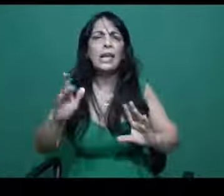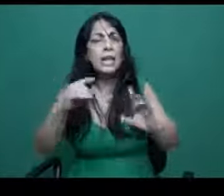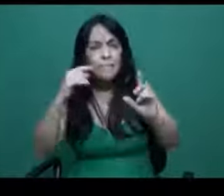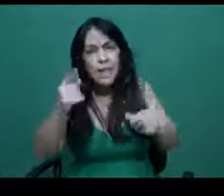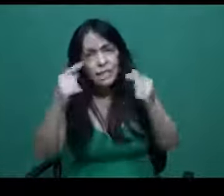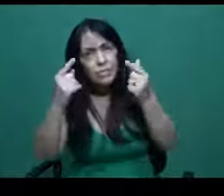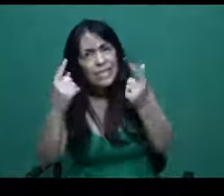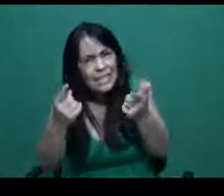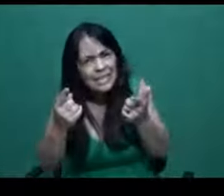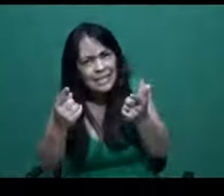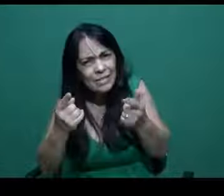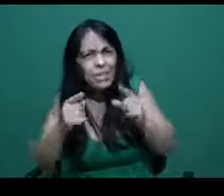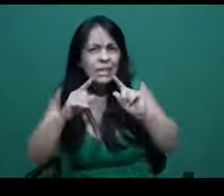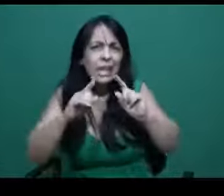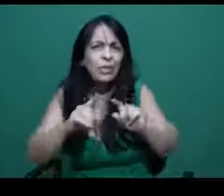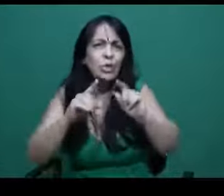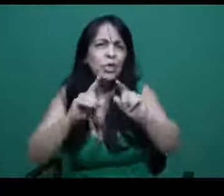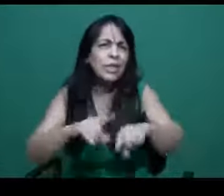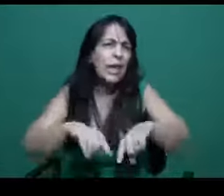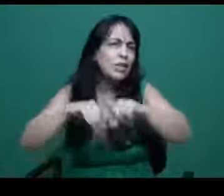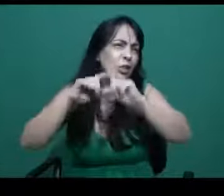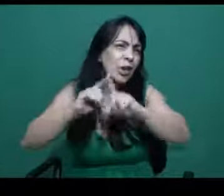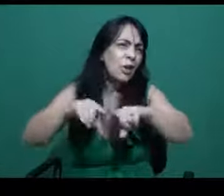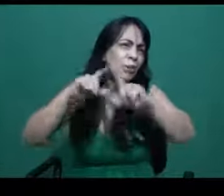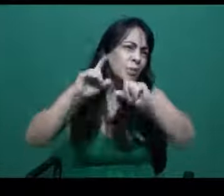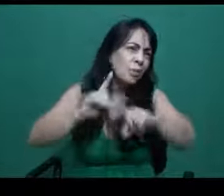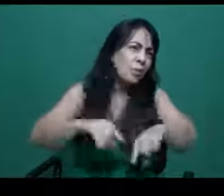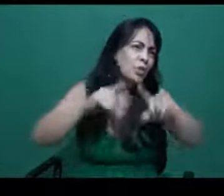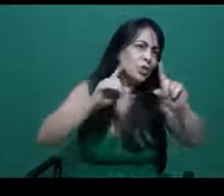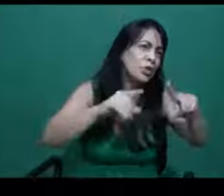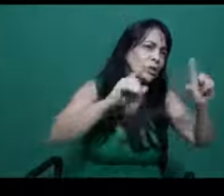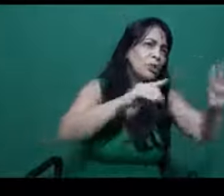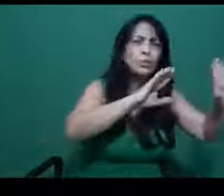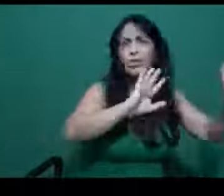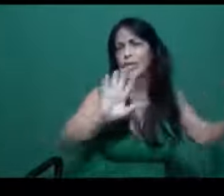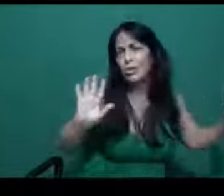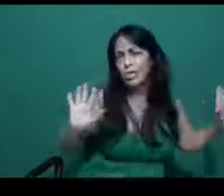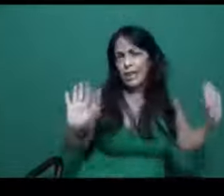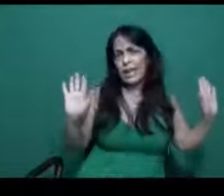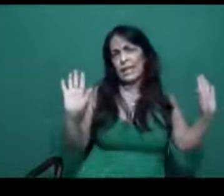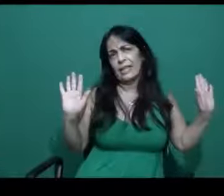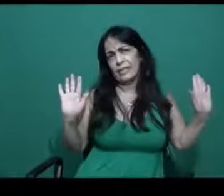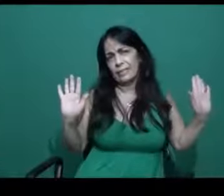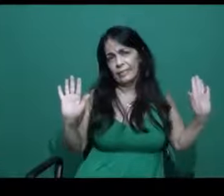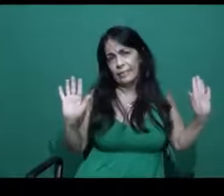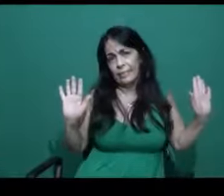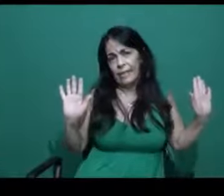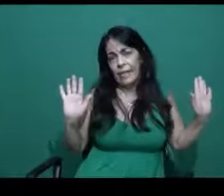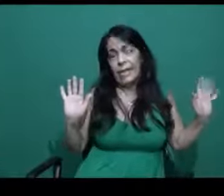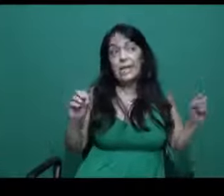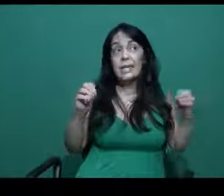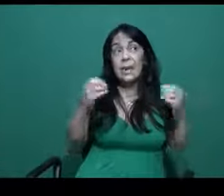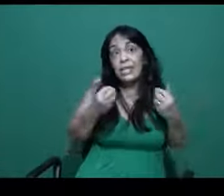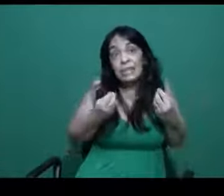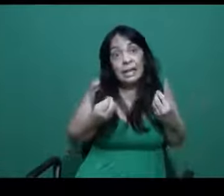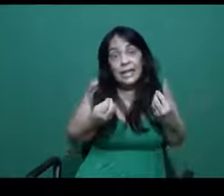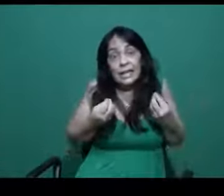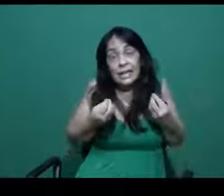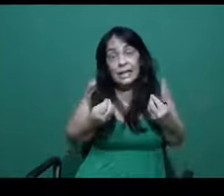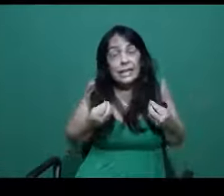e mesmo assim você tem curiosidade de olhar um monte de outros produtos que não te interessam. Imagina uma criança que